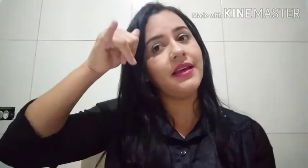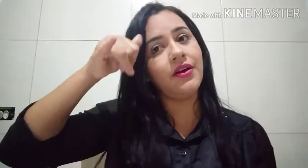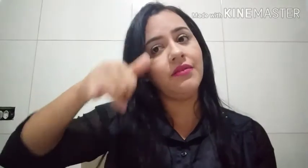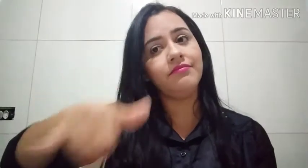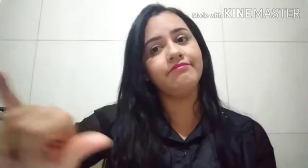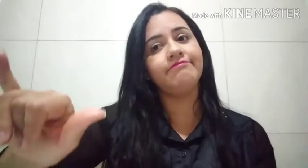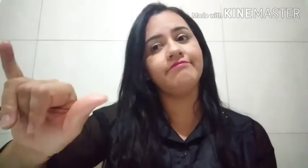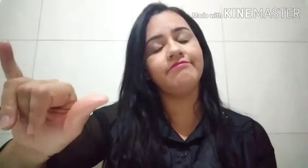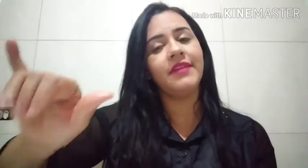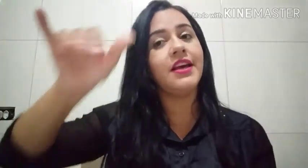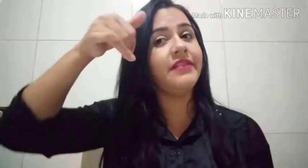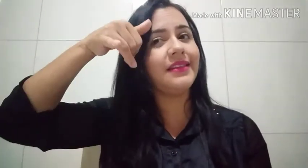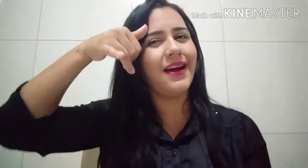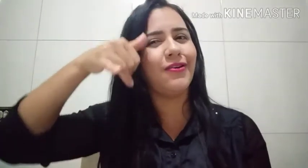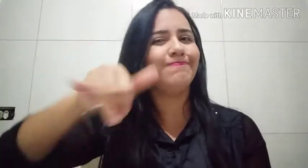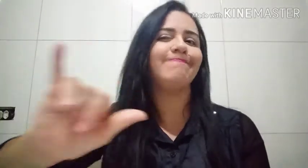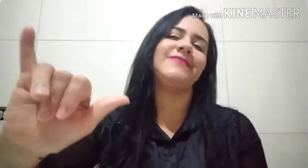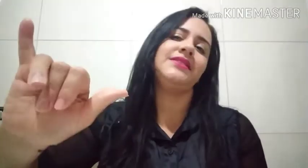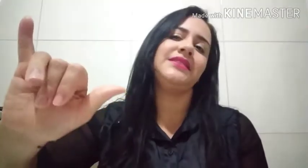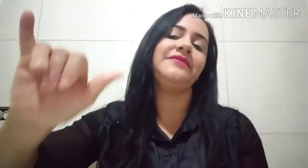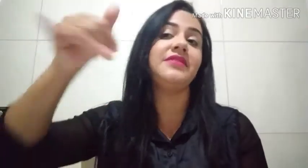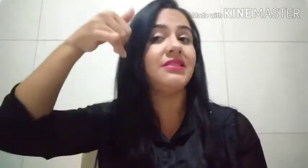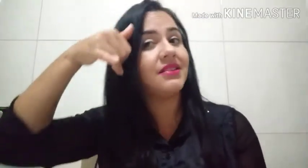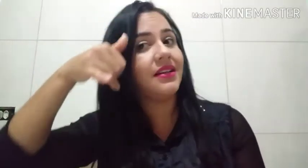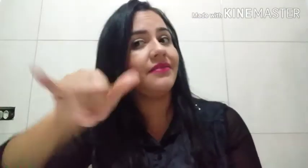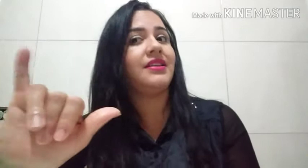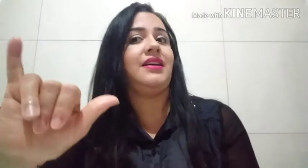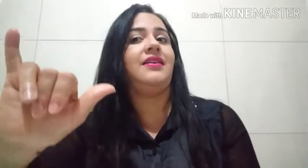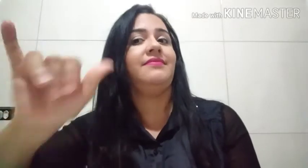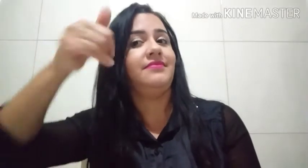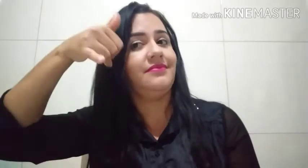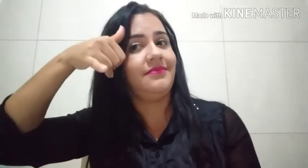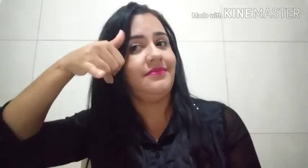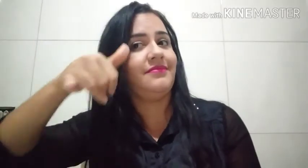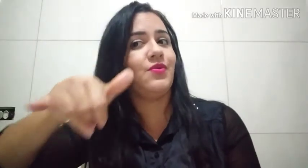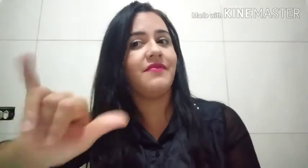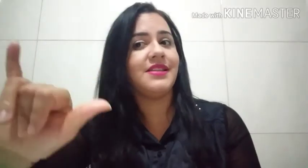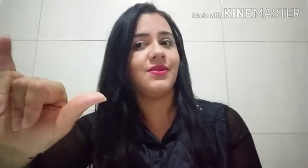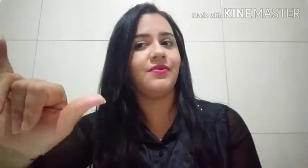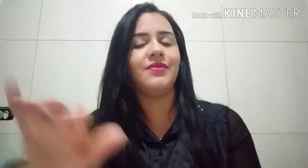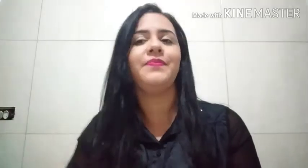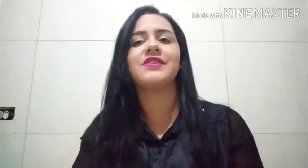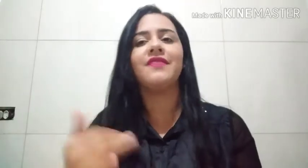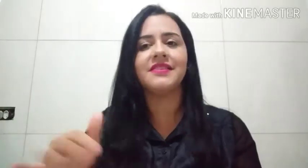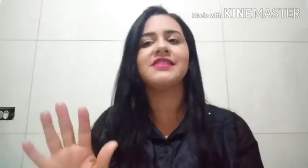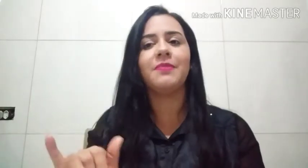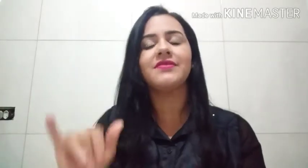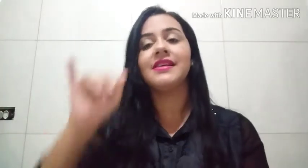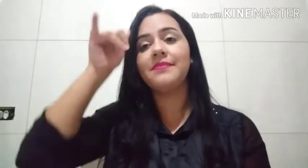ó. Evitar, ó. Evita, né? Evitar. Uma vez só, viu? Faço várias vezes só para vocês ir